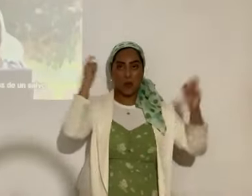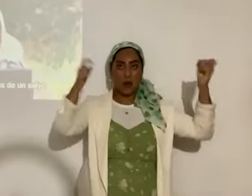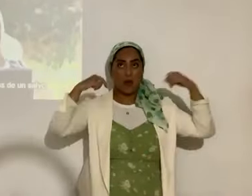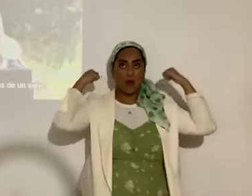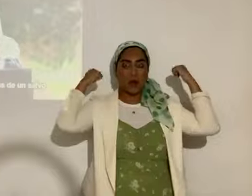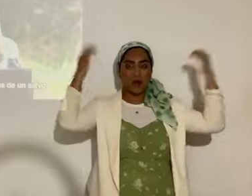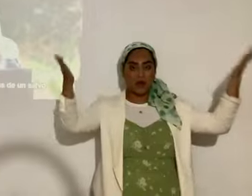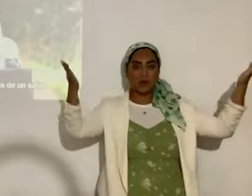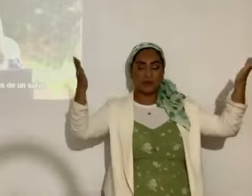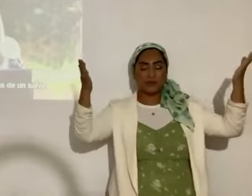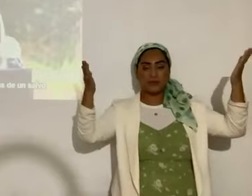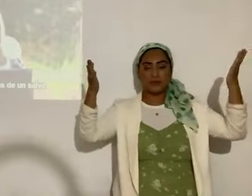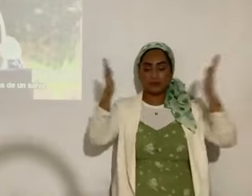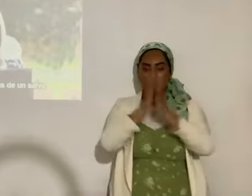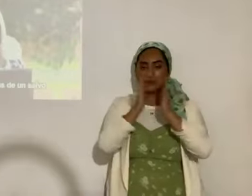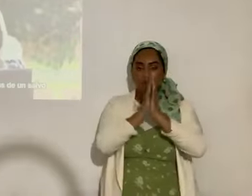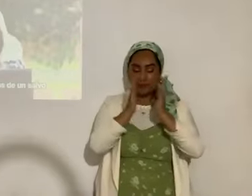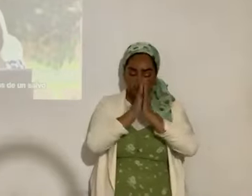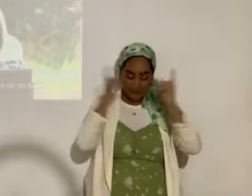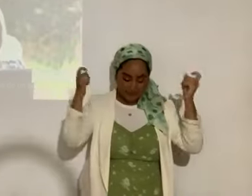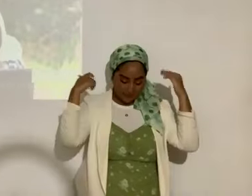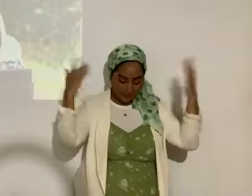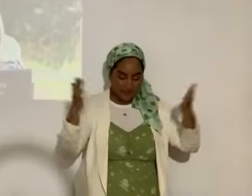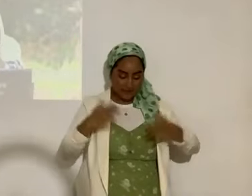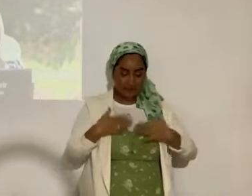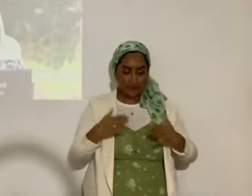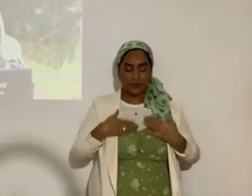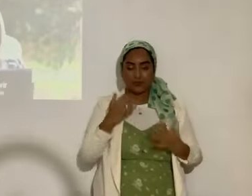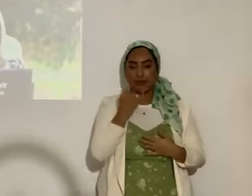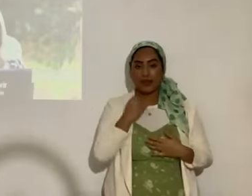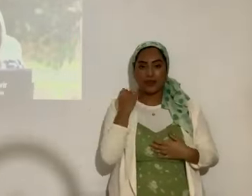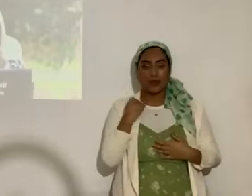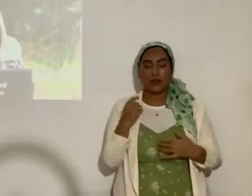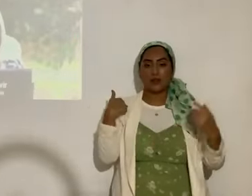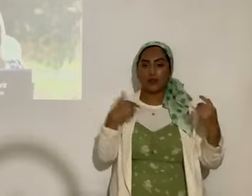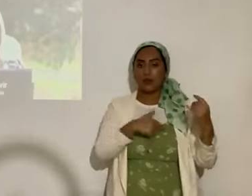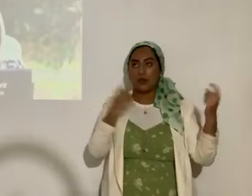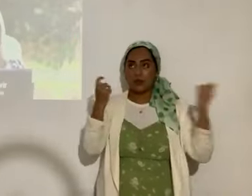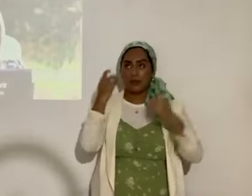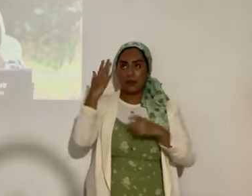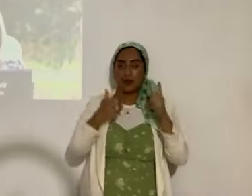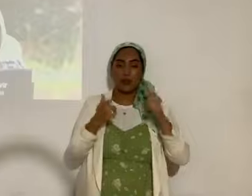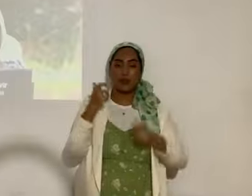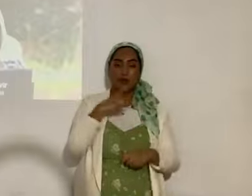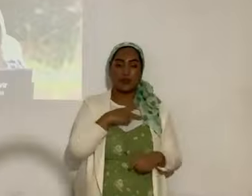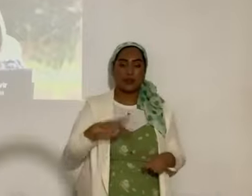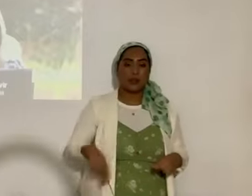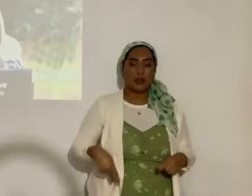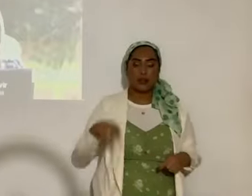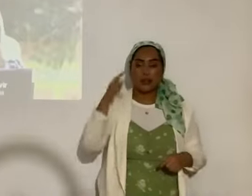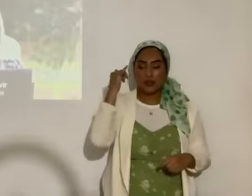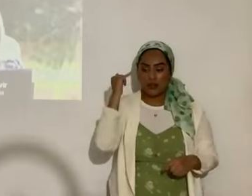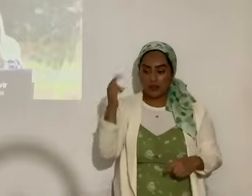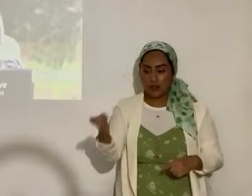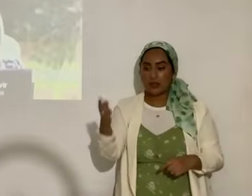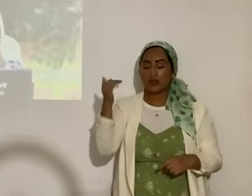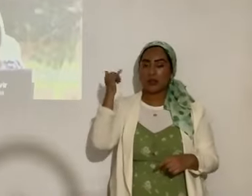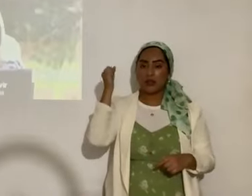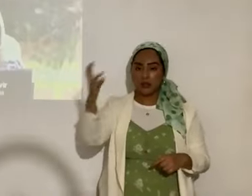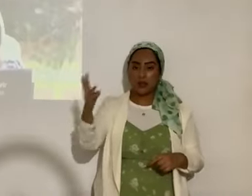aleluya aleluya gózate Israel adoramos al Gran Rey yahshua yagüe